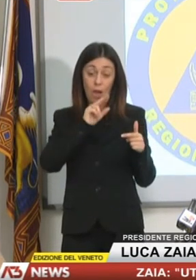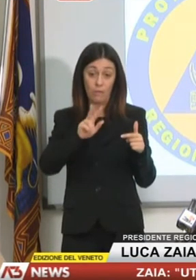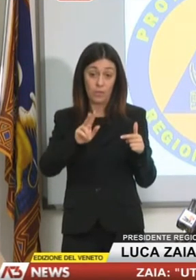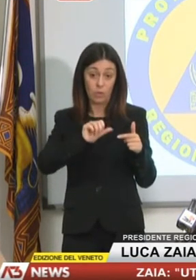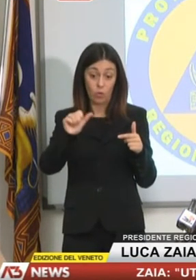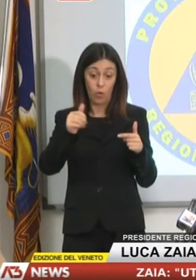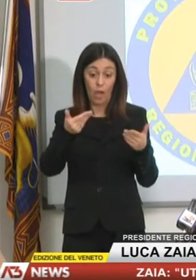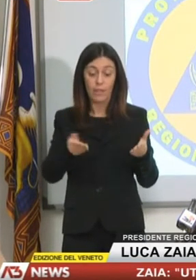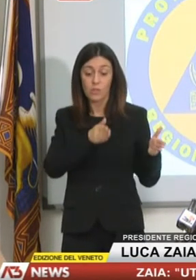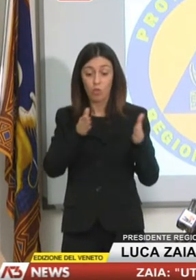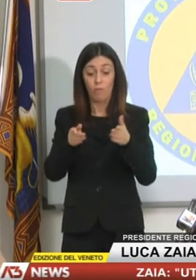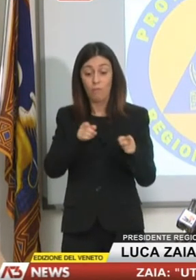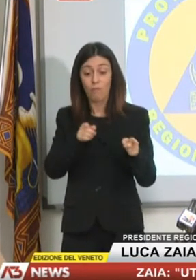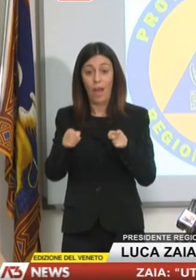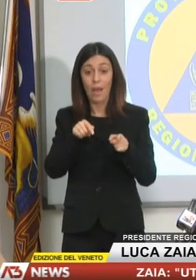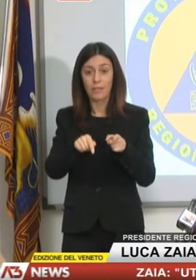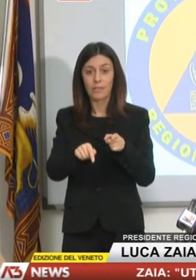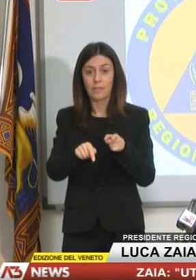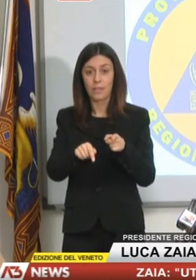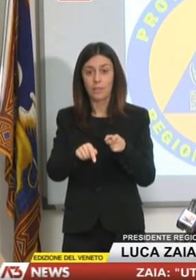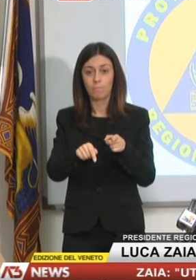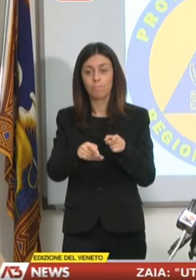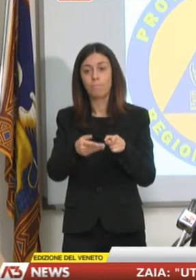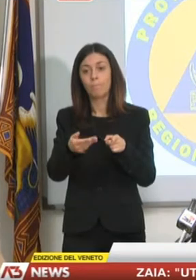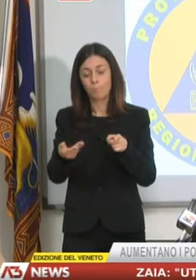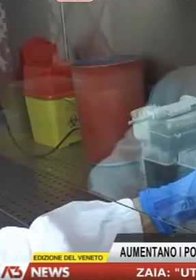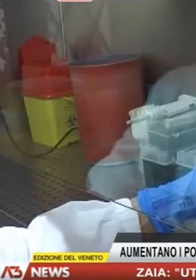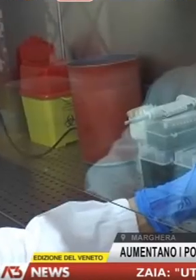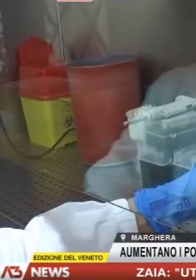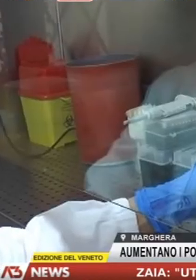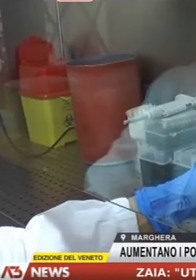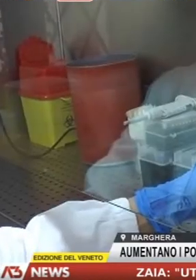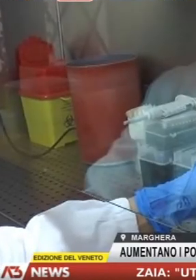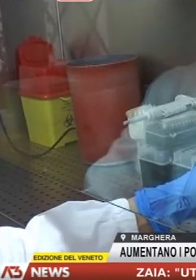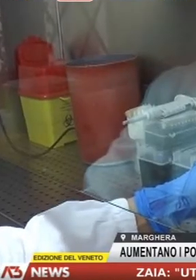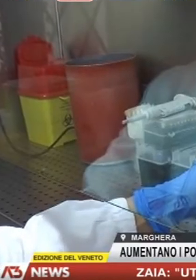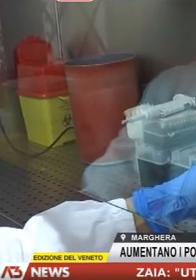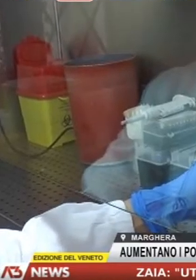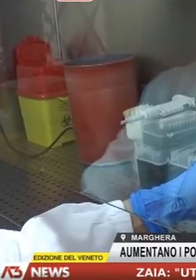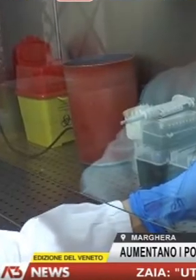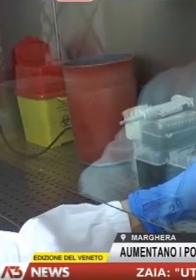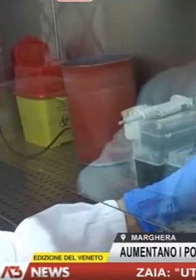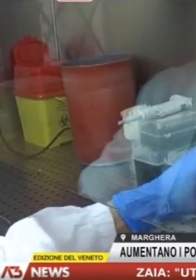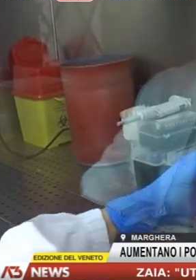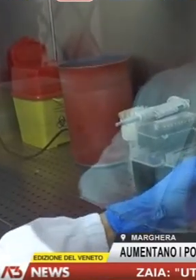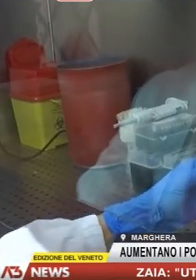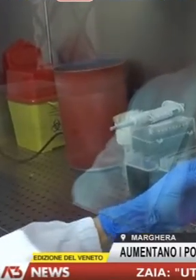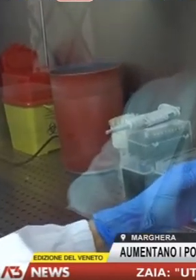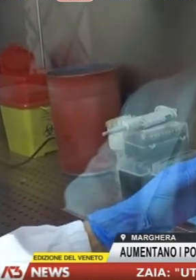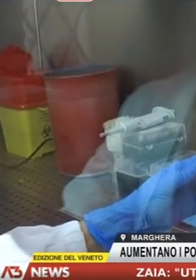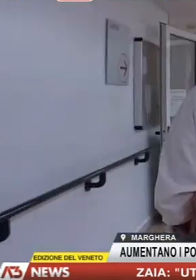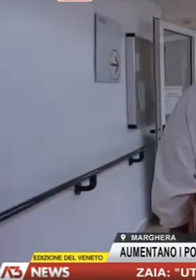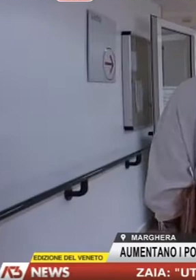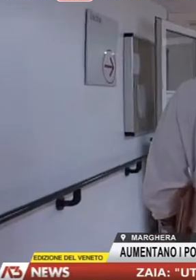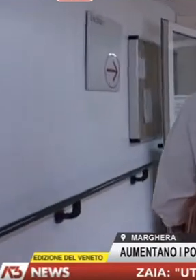fase che la fase X, che è quella che non si scherza più. Più di 1300 nuovi positivi in 24 ore, quasi